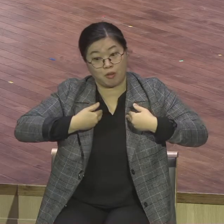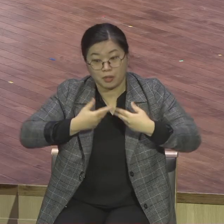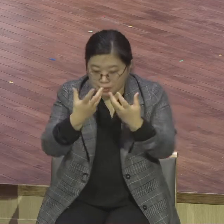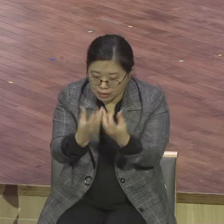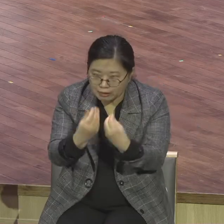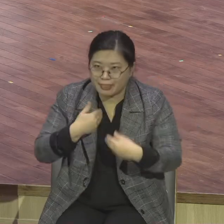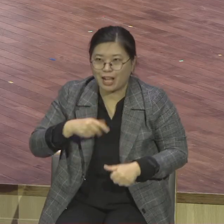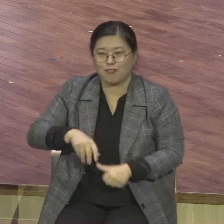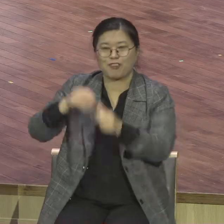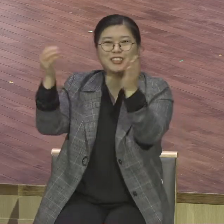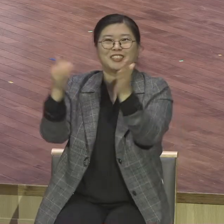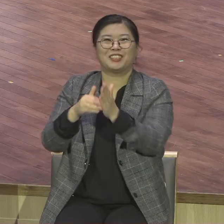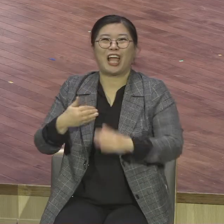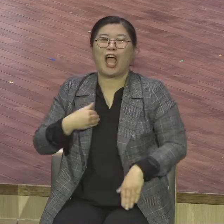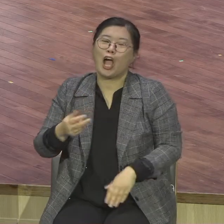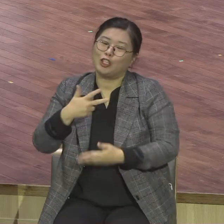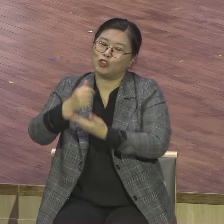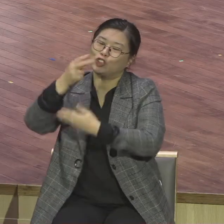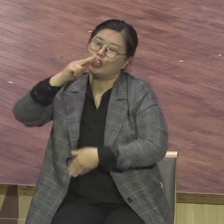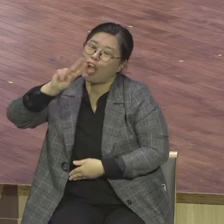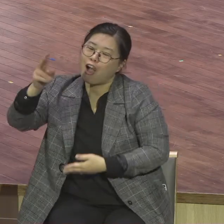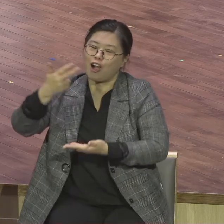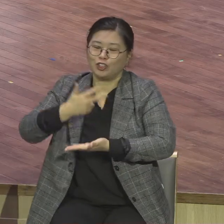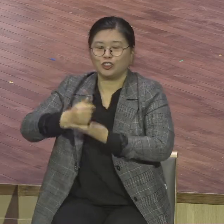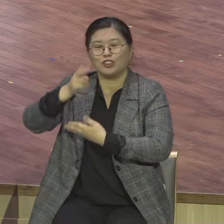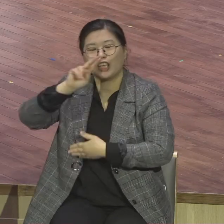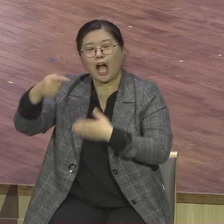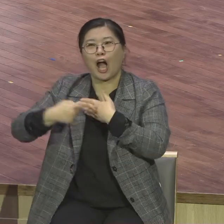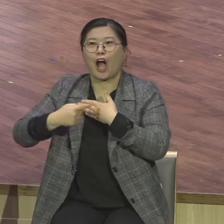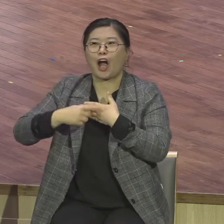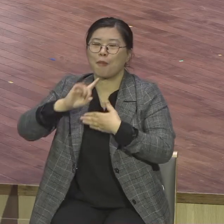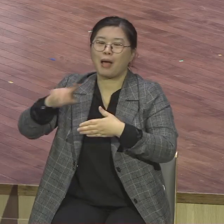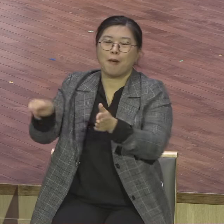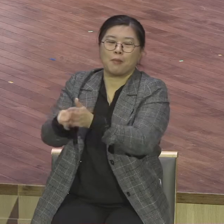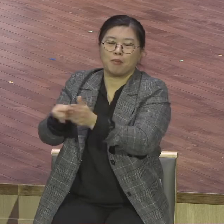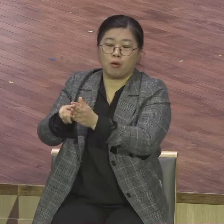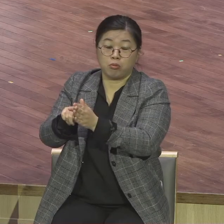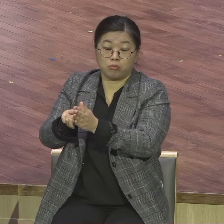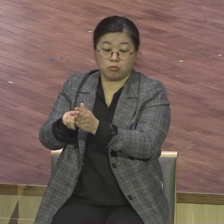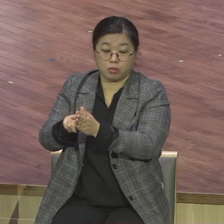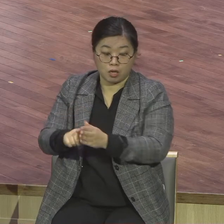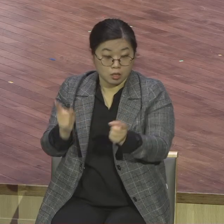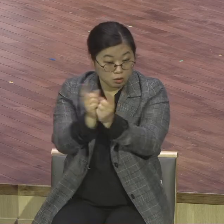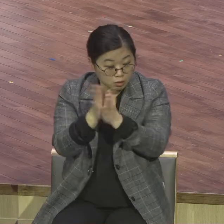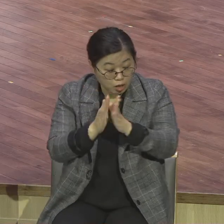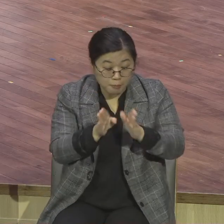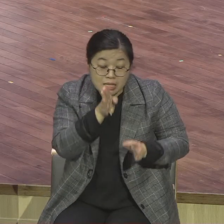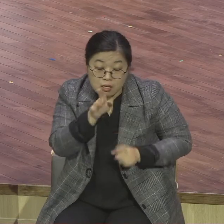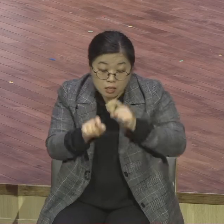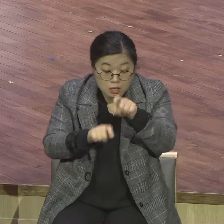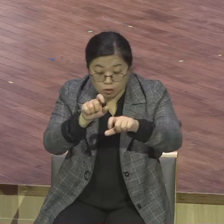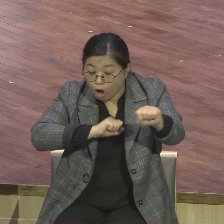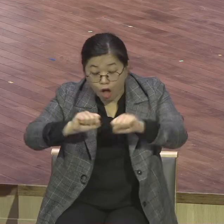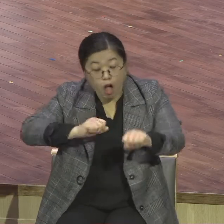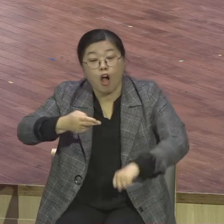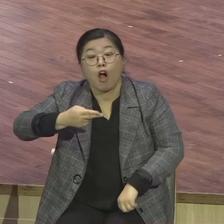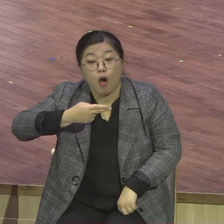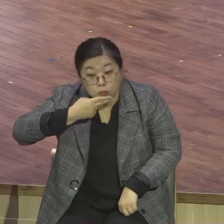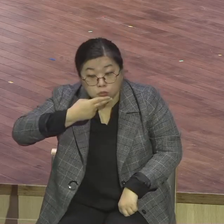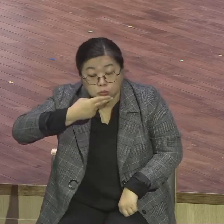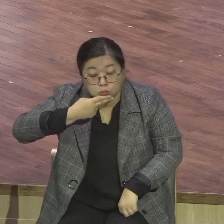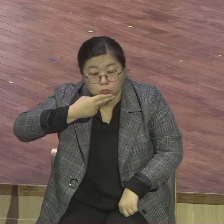온전히 믿고 순종하는 여기에 영적 교훈을 주기 때문이다. 말씀을